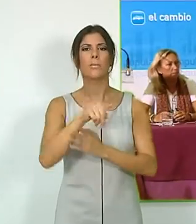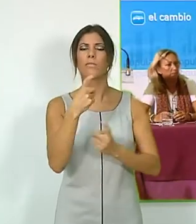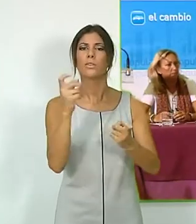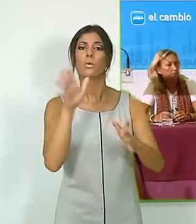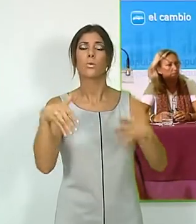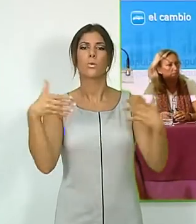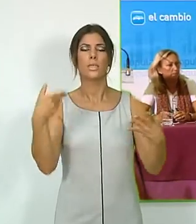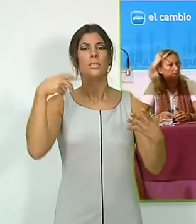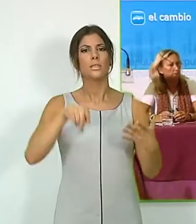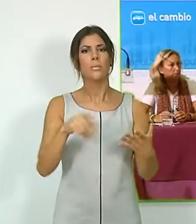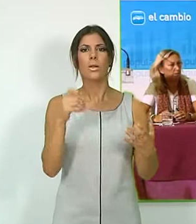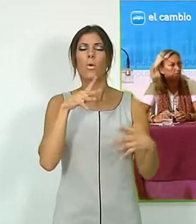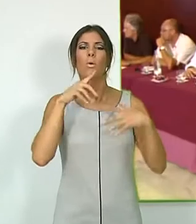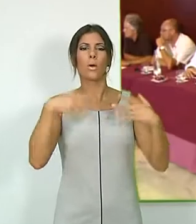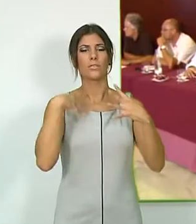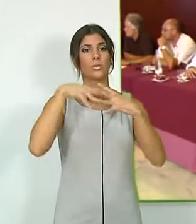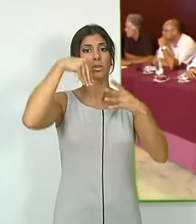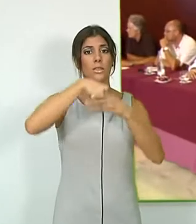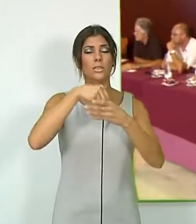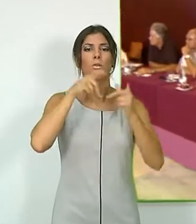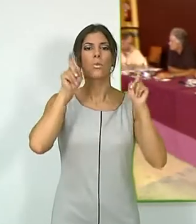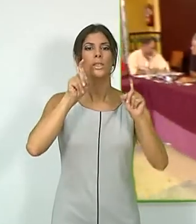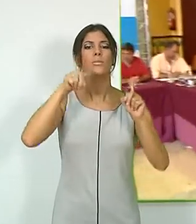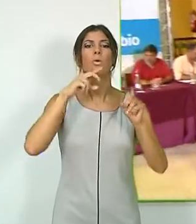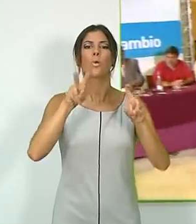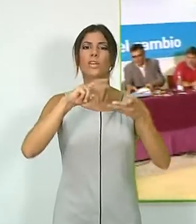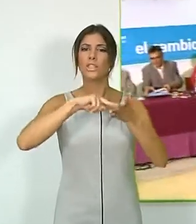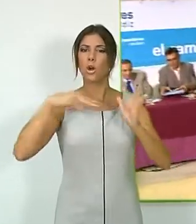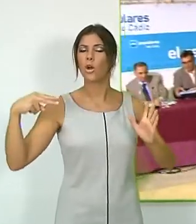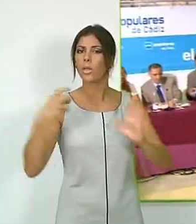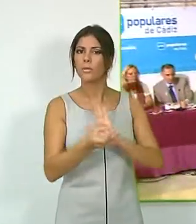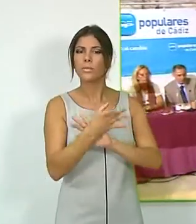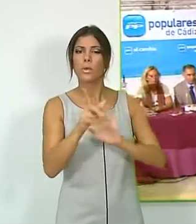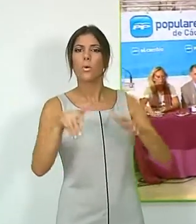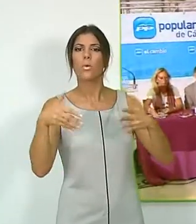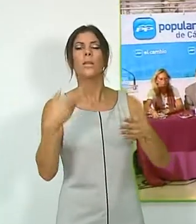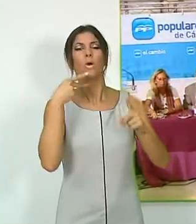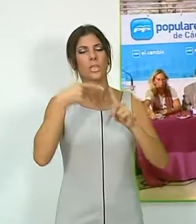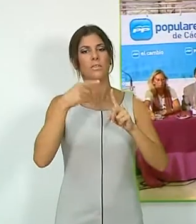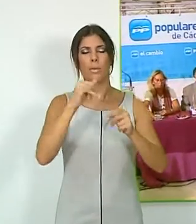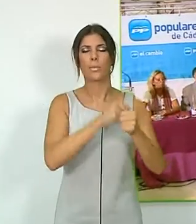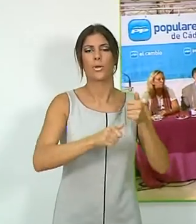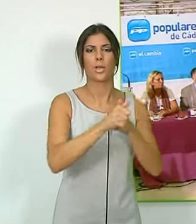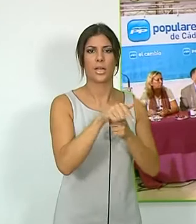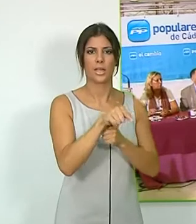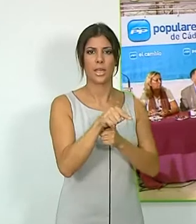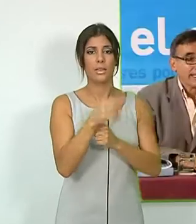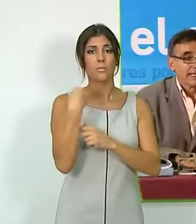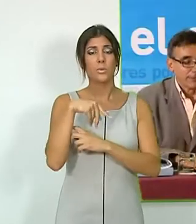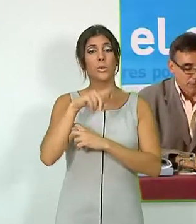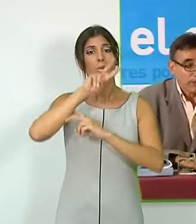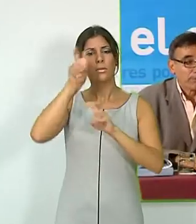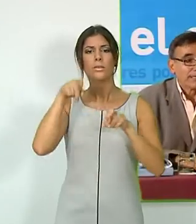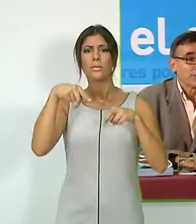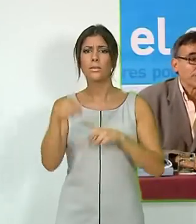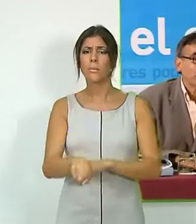deficiencias, conocer cuál es el estado de las infraestructuras educativas y las nuevas tecnologías es otro de los objetivos prioritarios. En